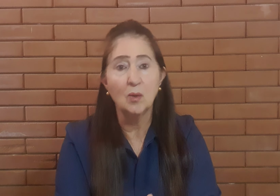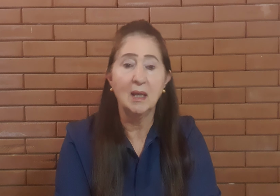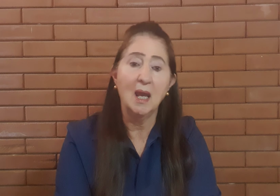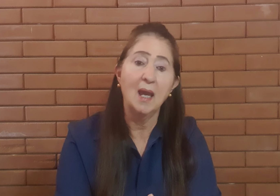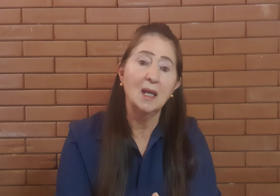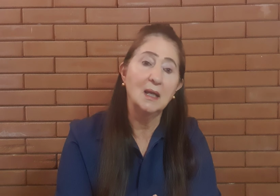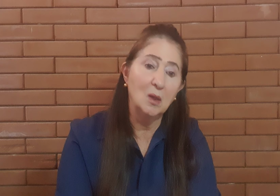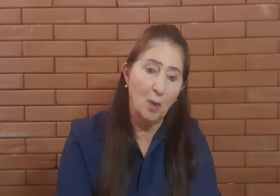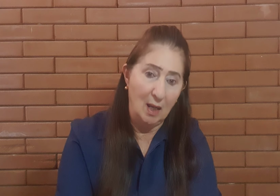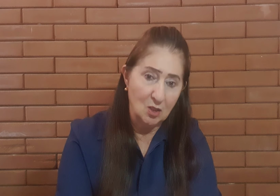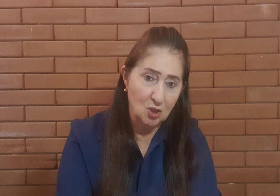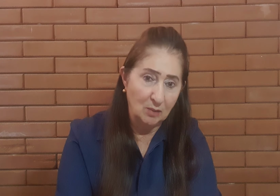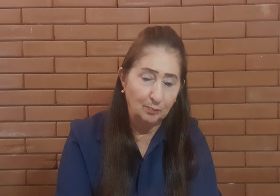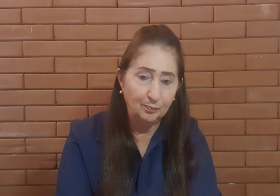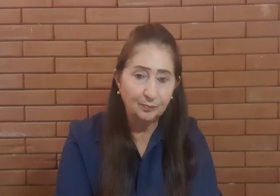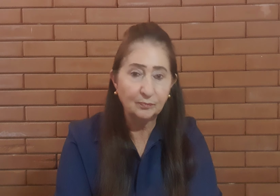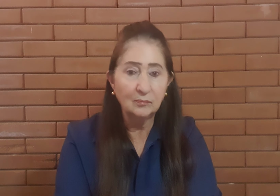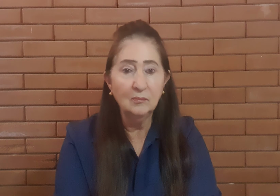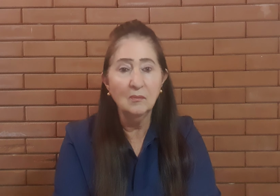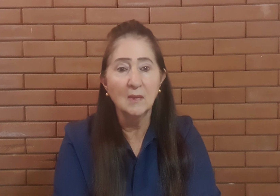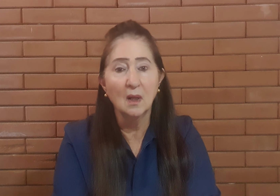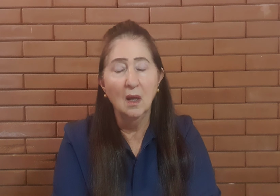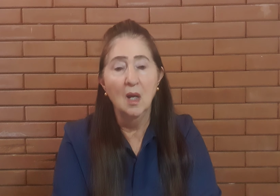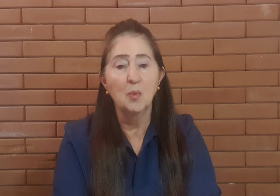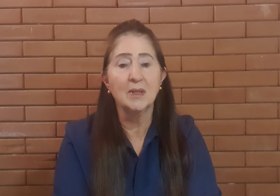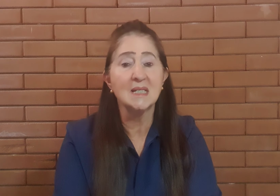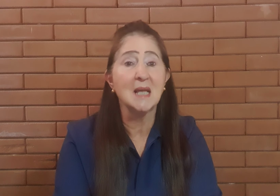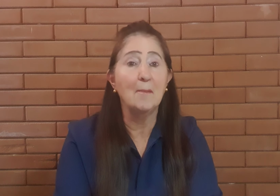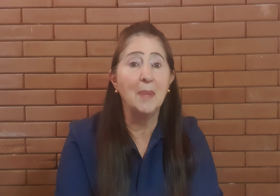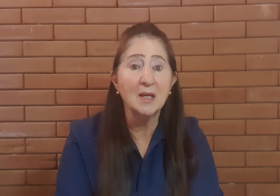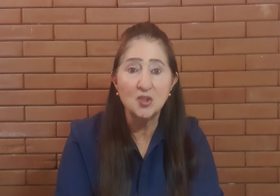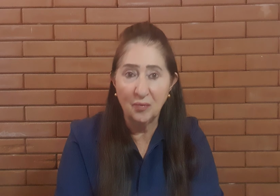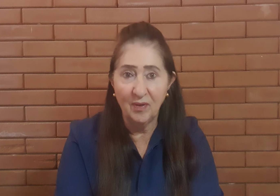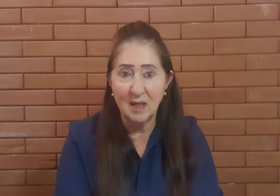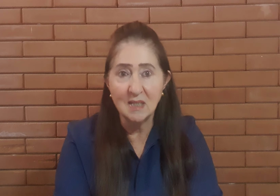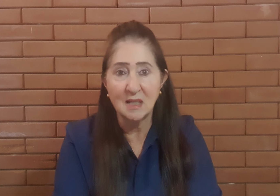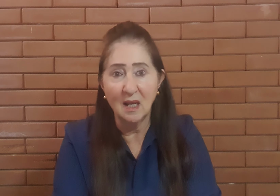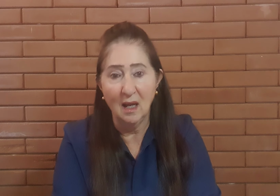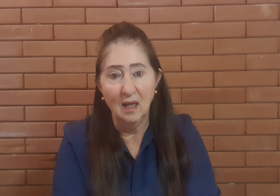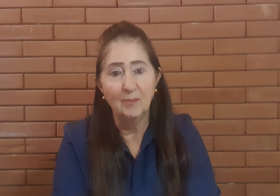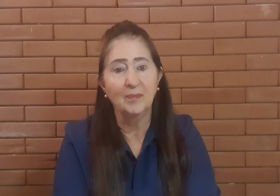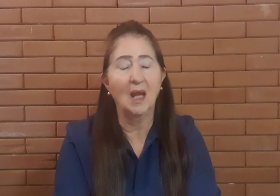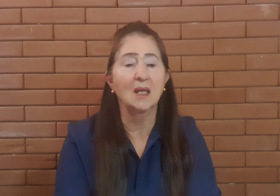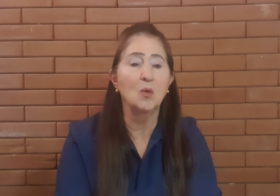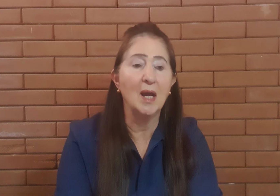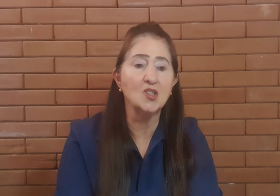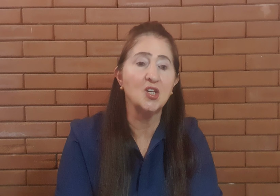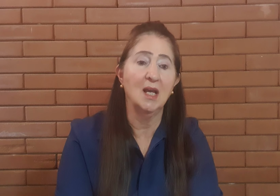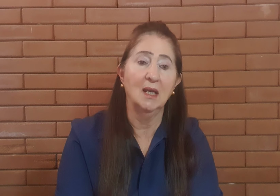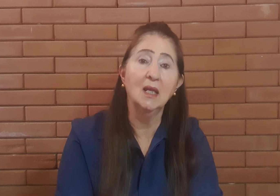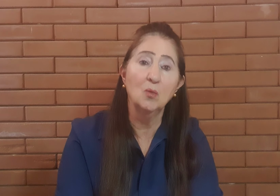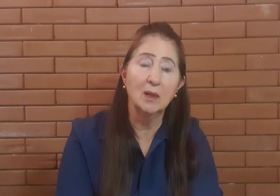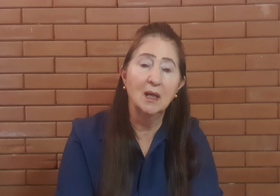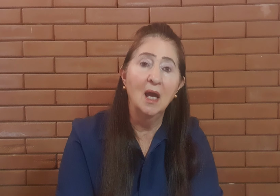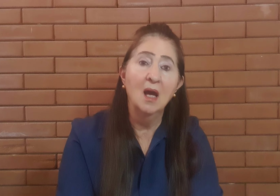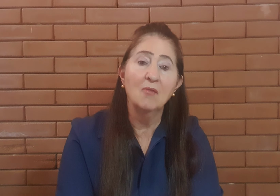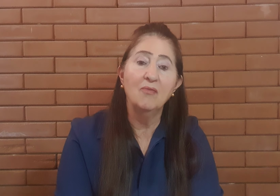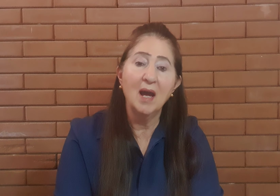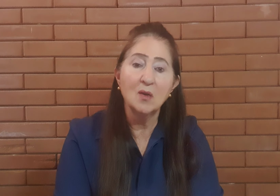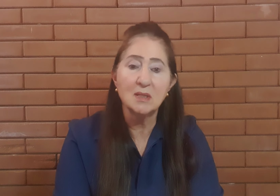que é linguagem? Porque saber diferenciar a linguagem e a língua vai nos